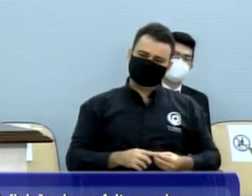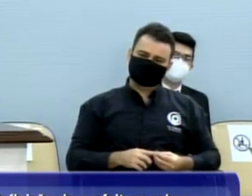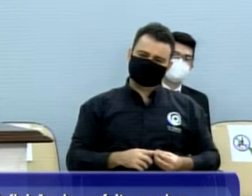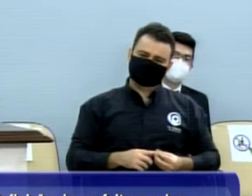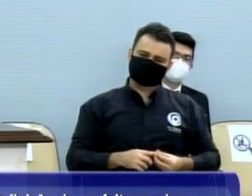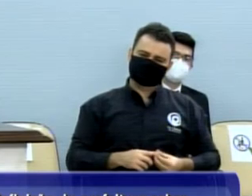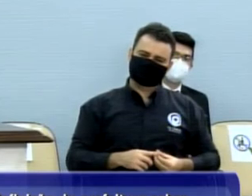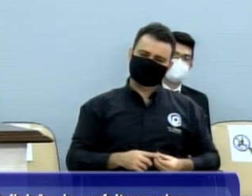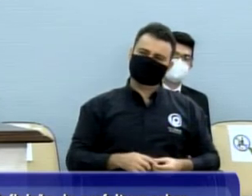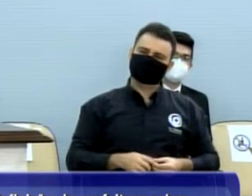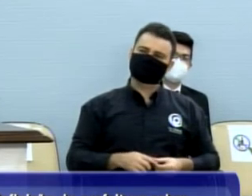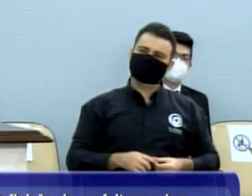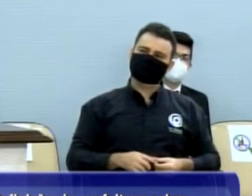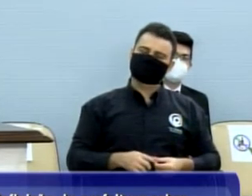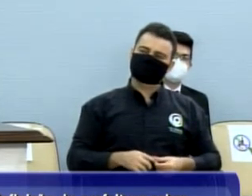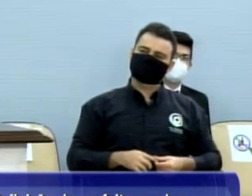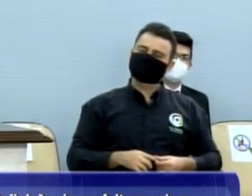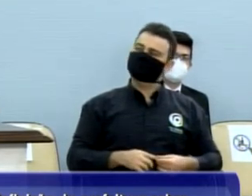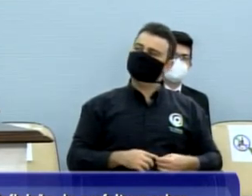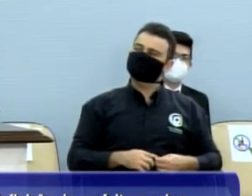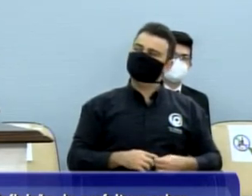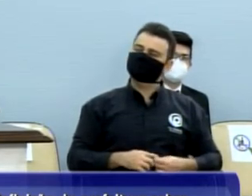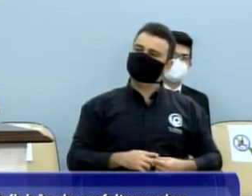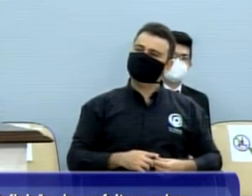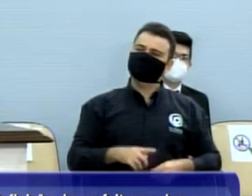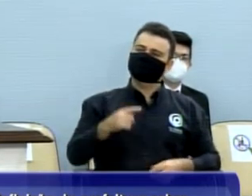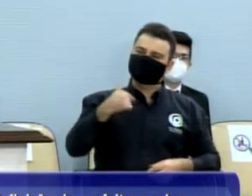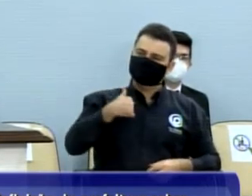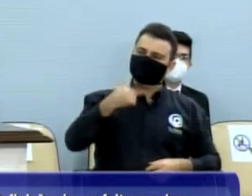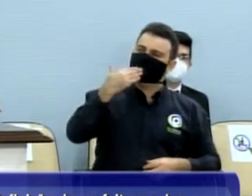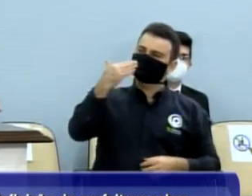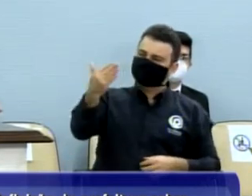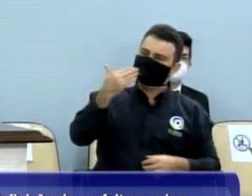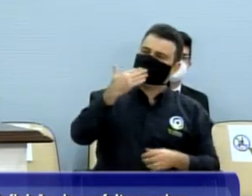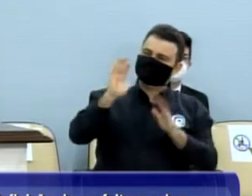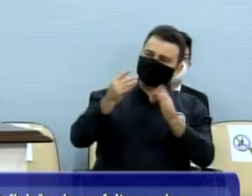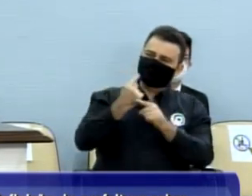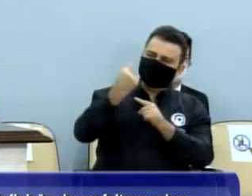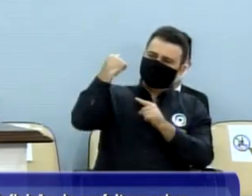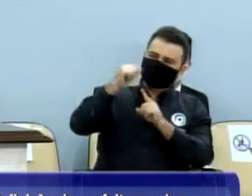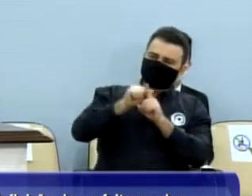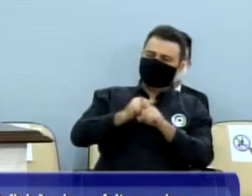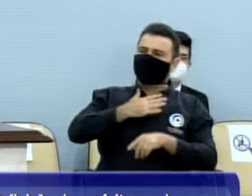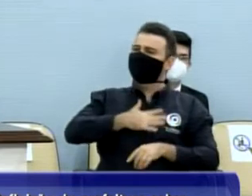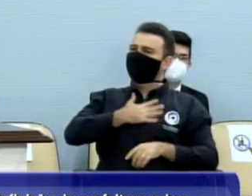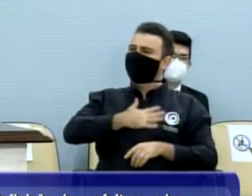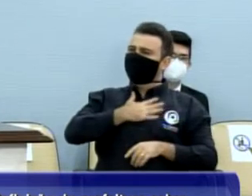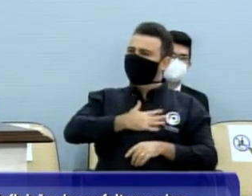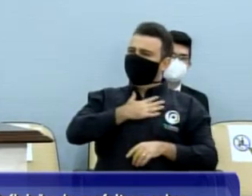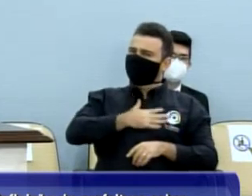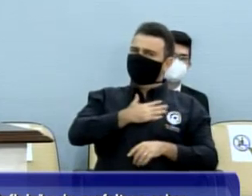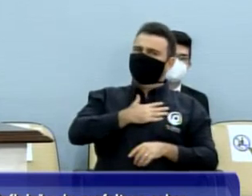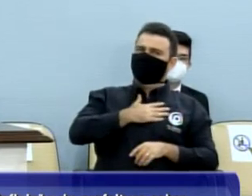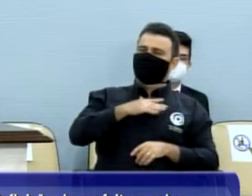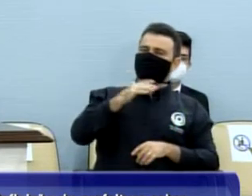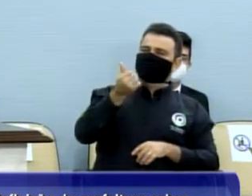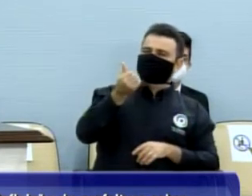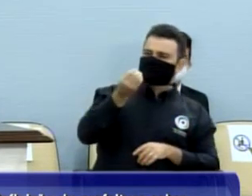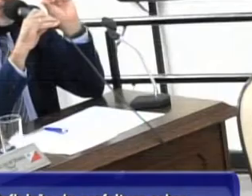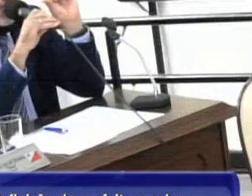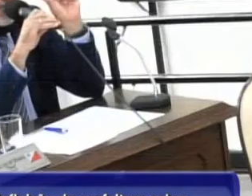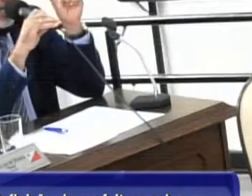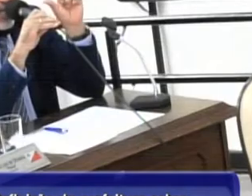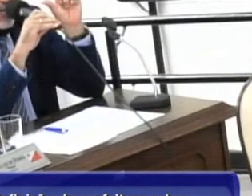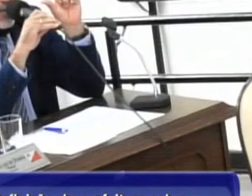essa obra, essa situação? Ah, já faz já, acho que uns agosto, né? Uns 60, 90 dias aí já. É